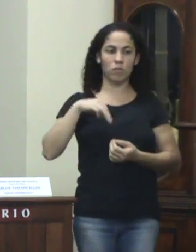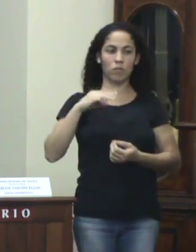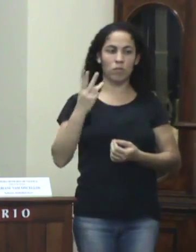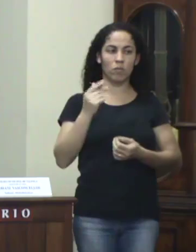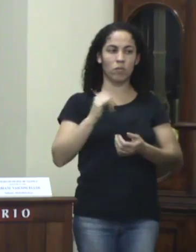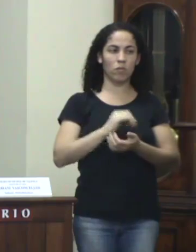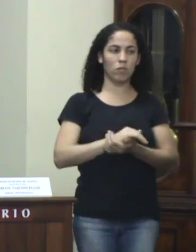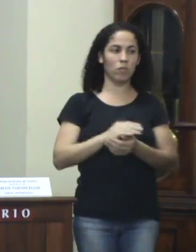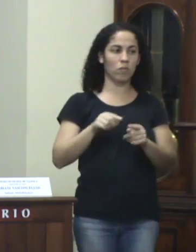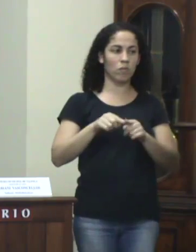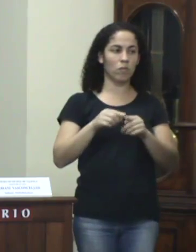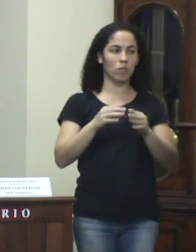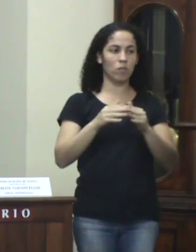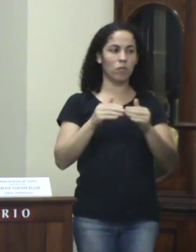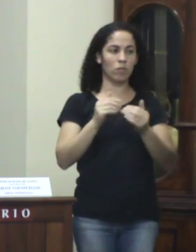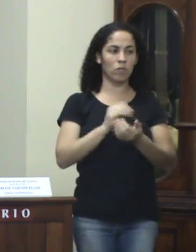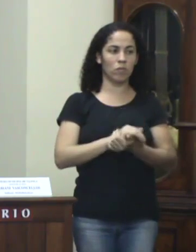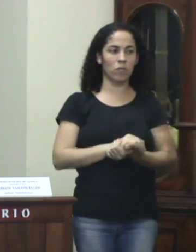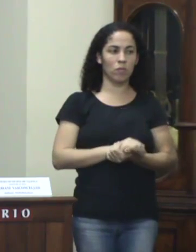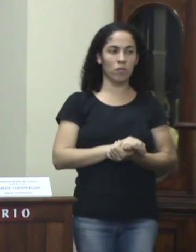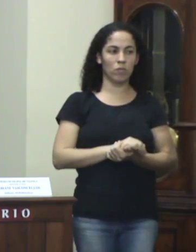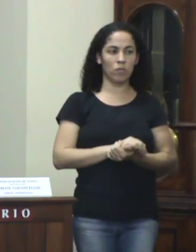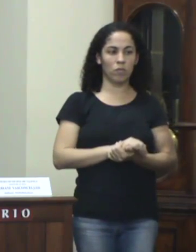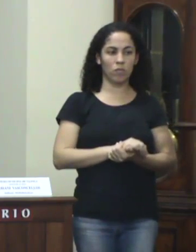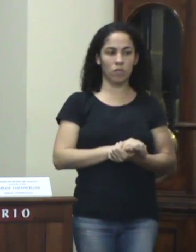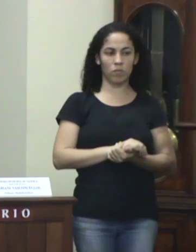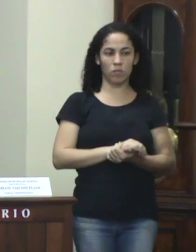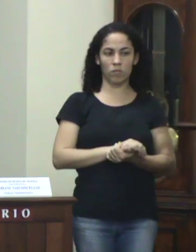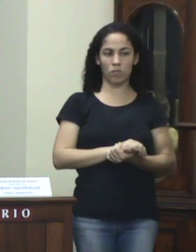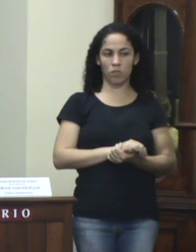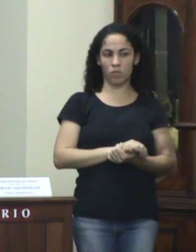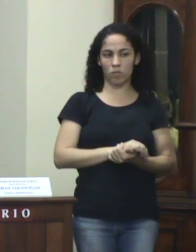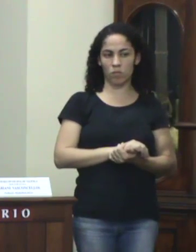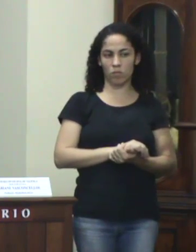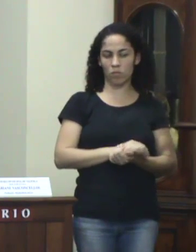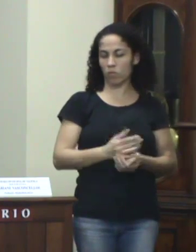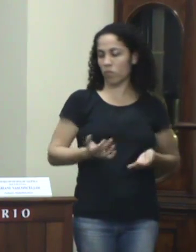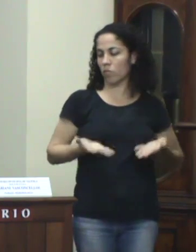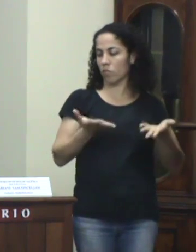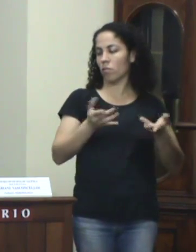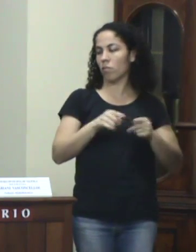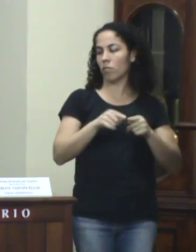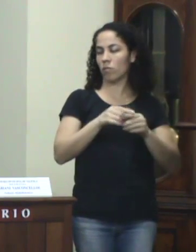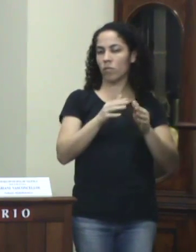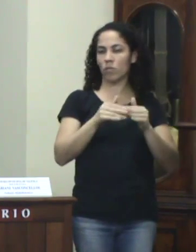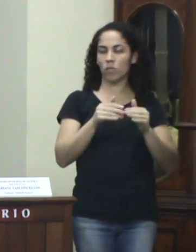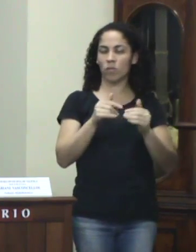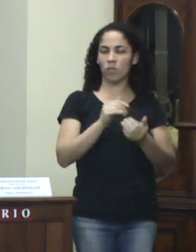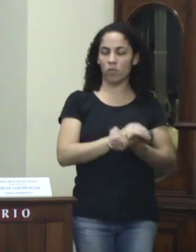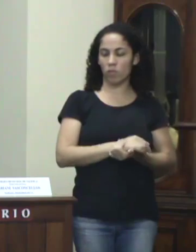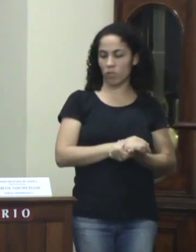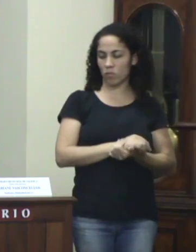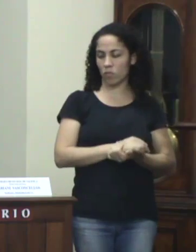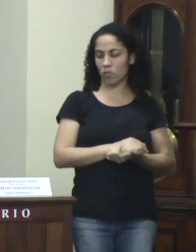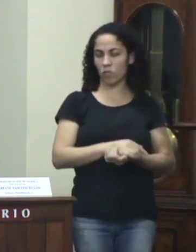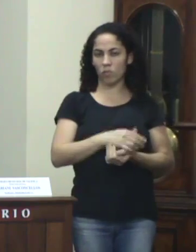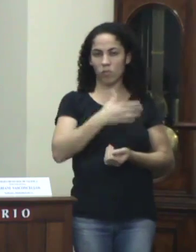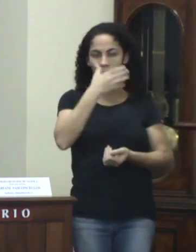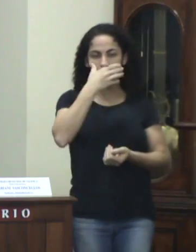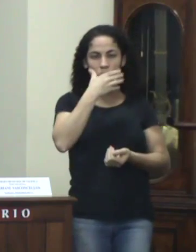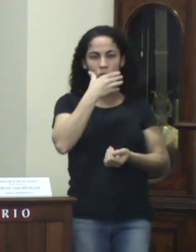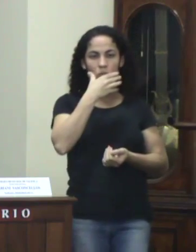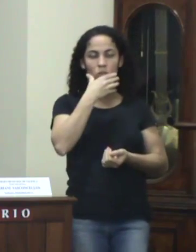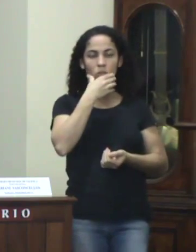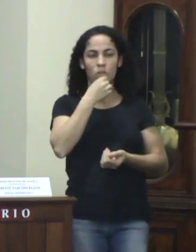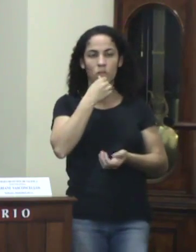Cabral, no uso de suas atribuições na forma de mental, requer a Vossa Excelência o encaminhamento da presente indicação ao ilustre